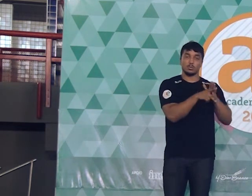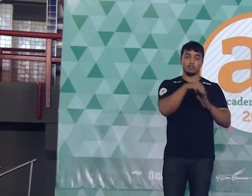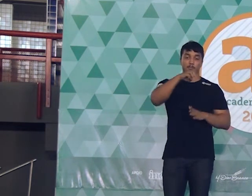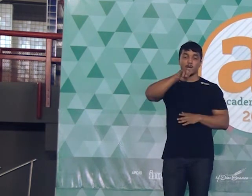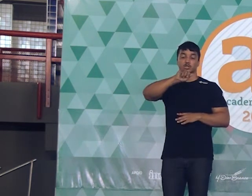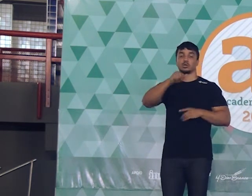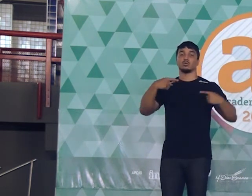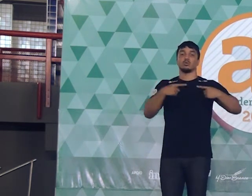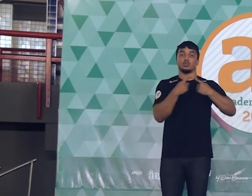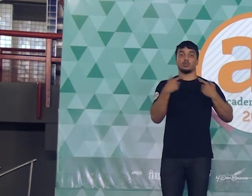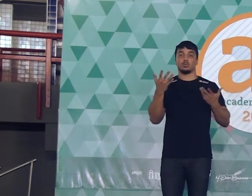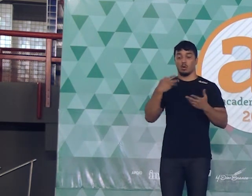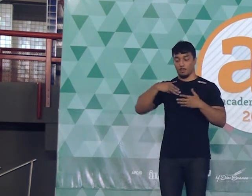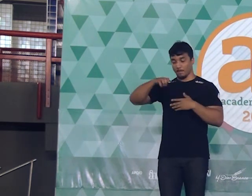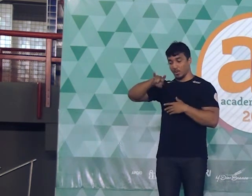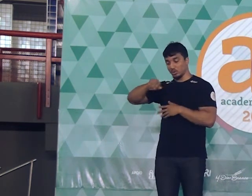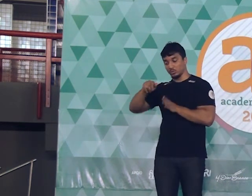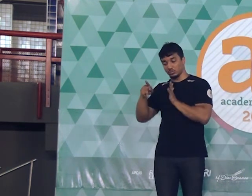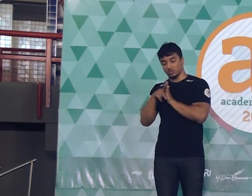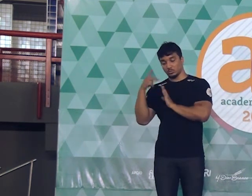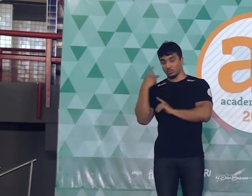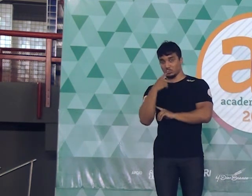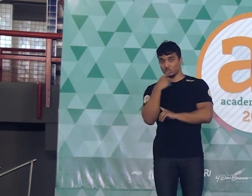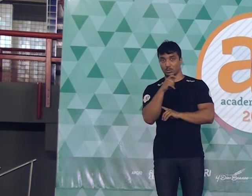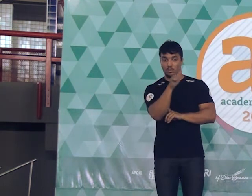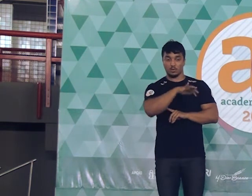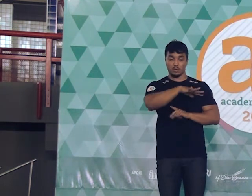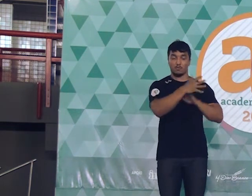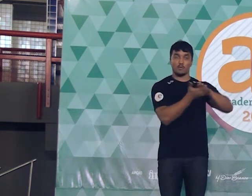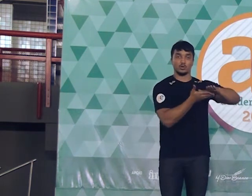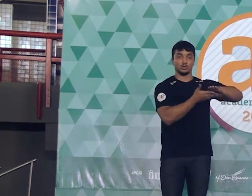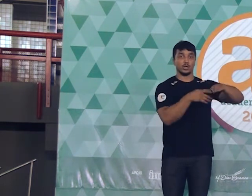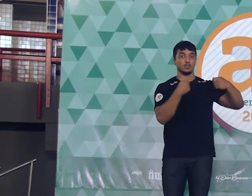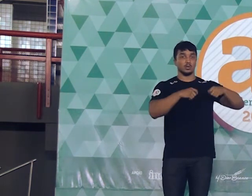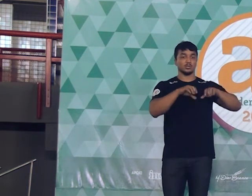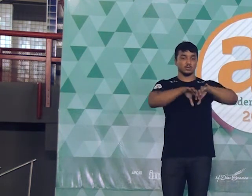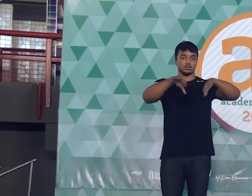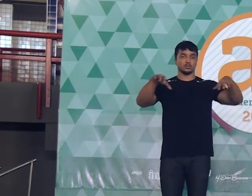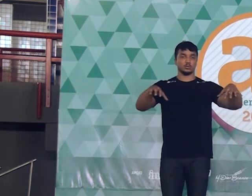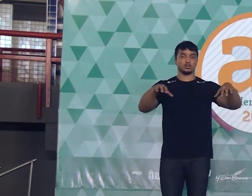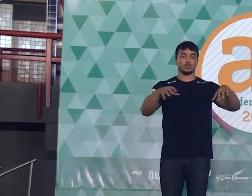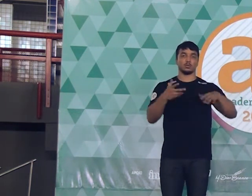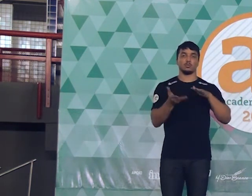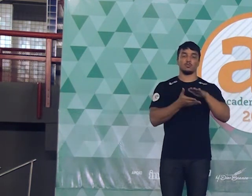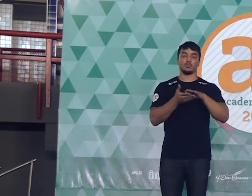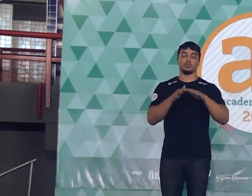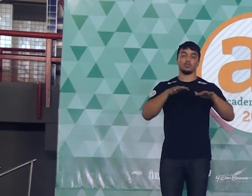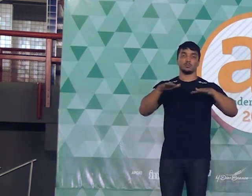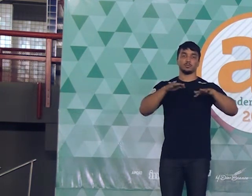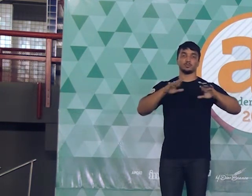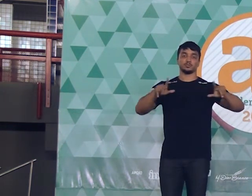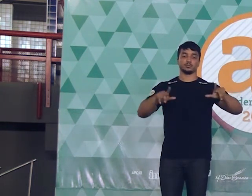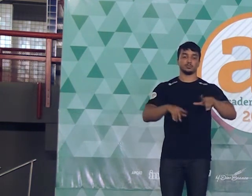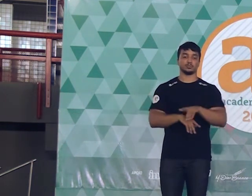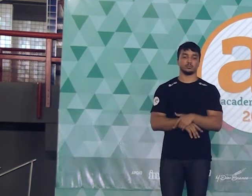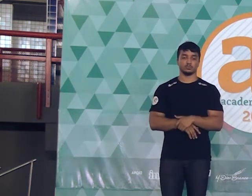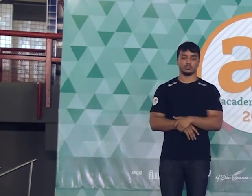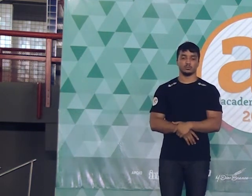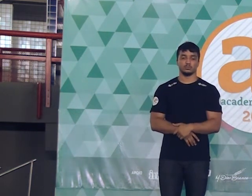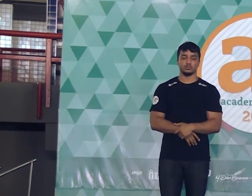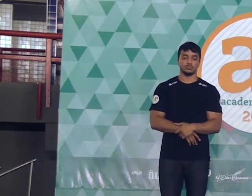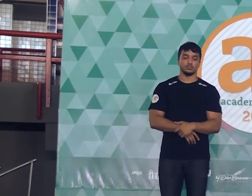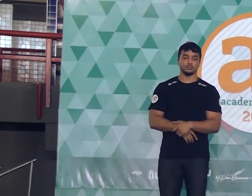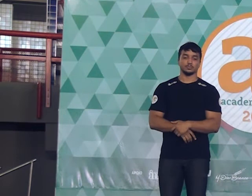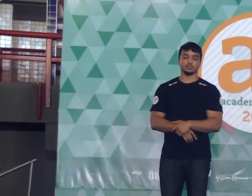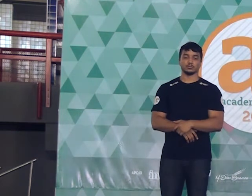média corresponde à média das velocidades. Eu tenho que fazer uma separação entre os dois movimentos. Se a